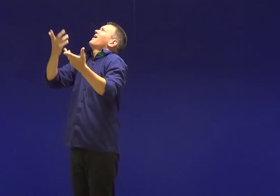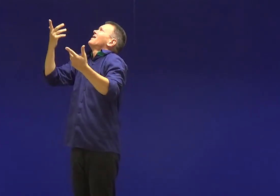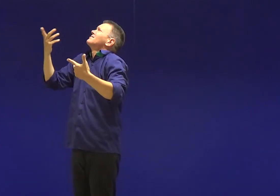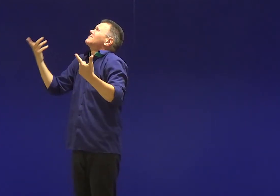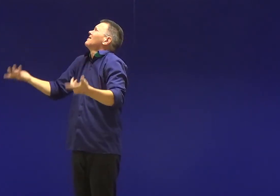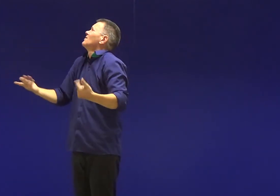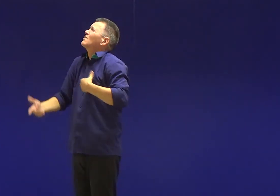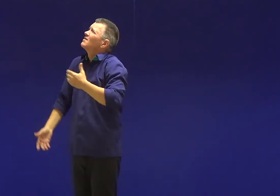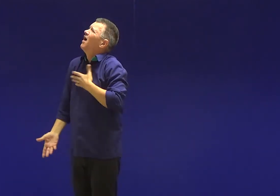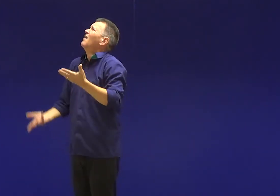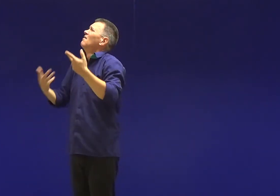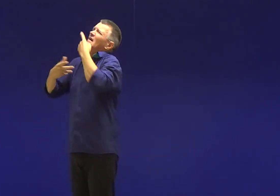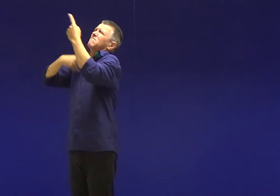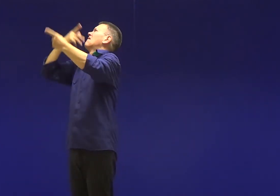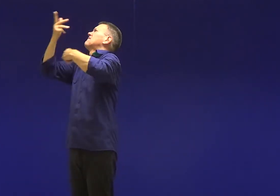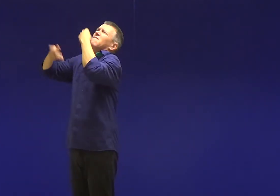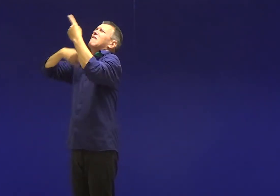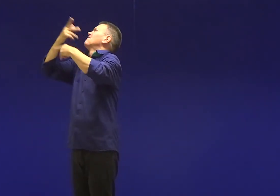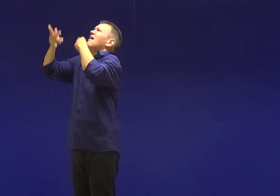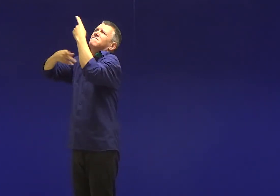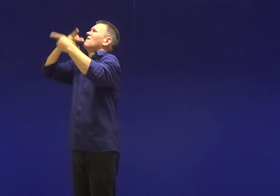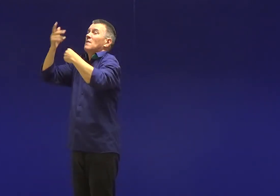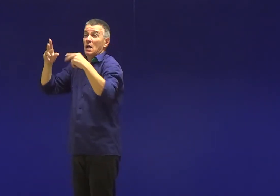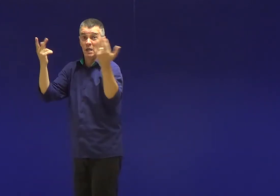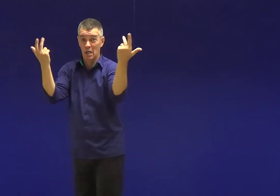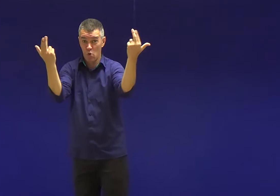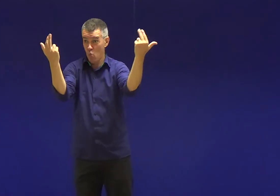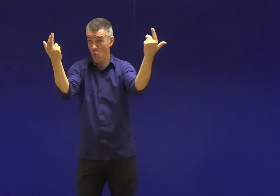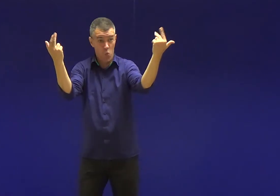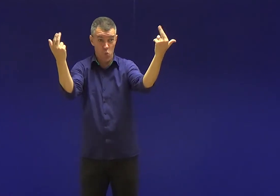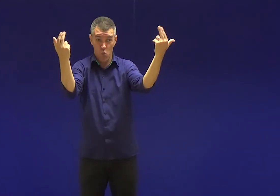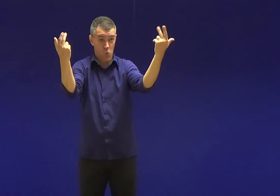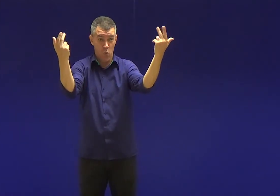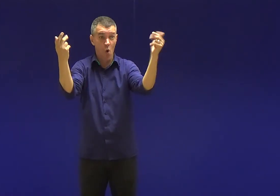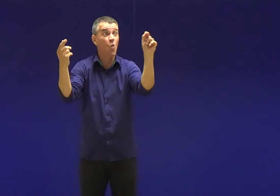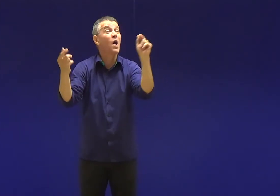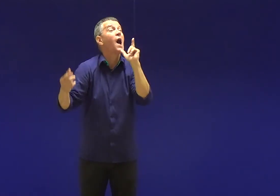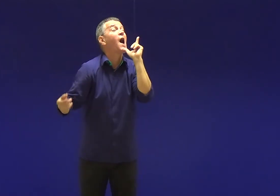nada. Por que que aconteceu tudo isso comigo? Por quê?